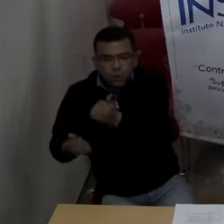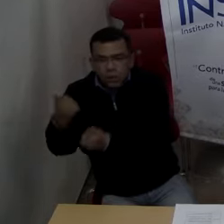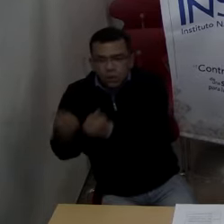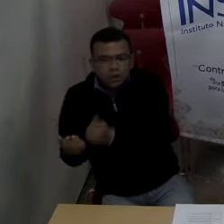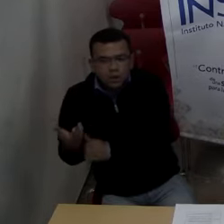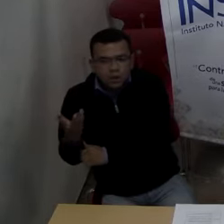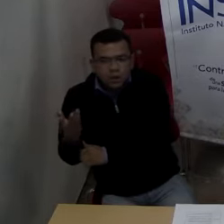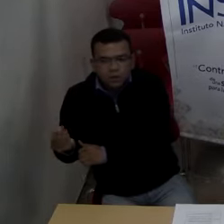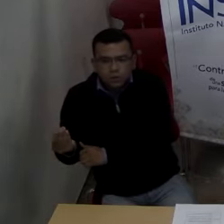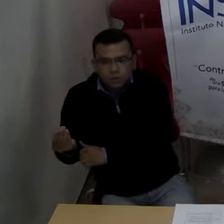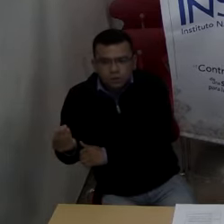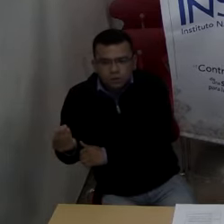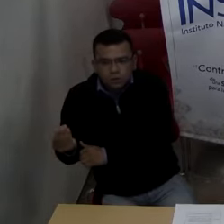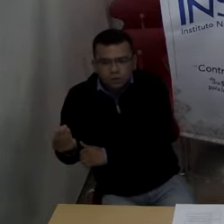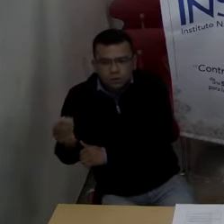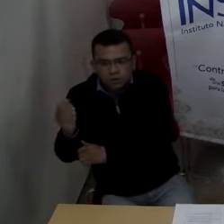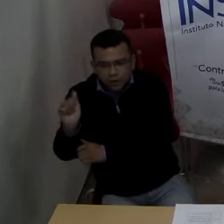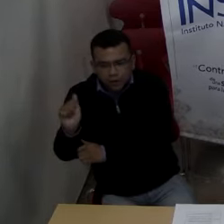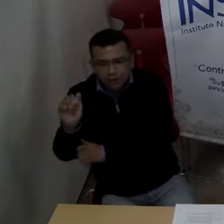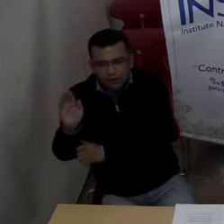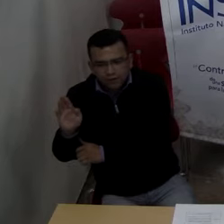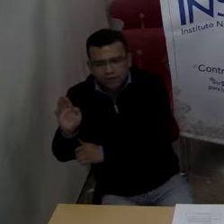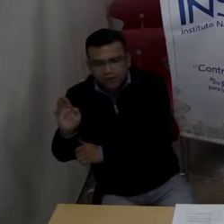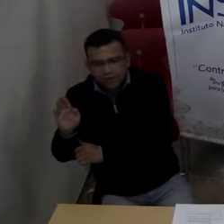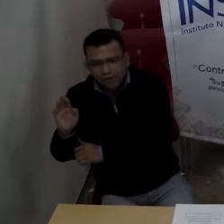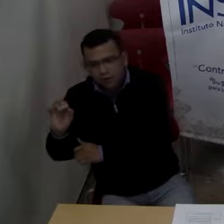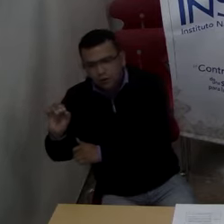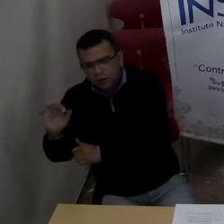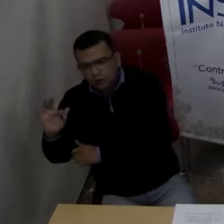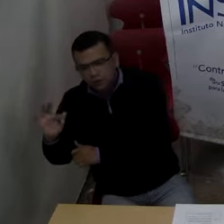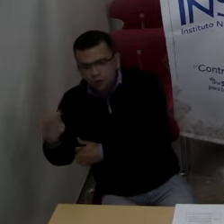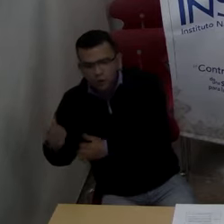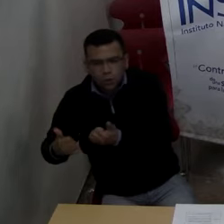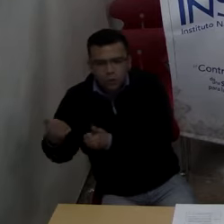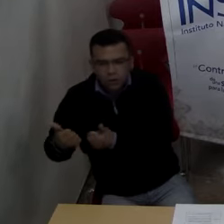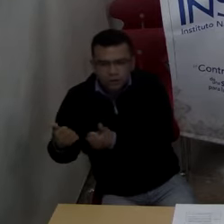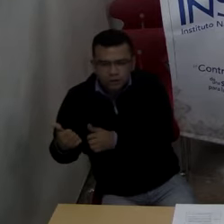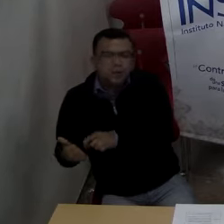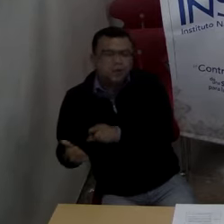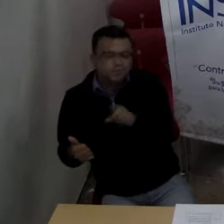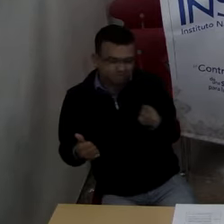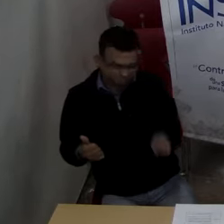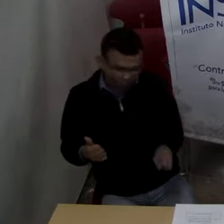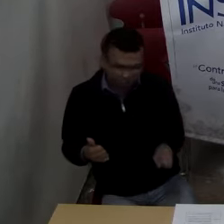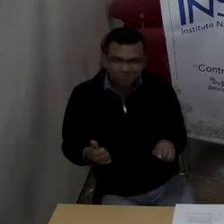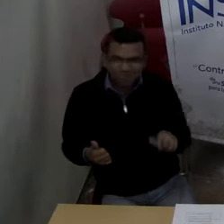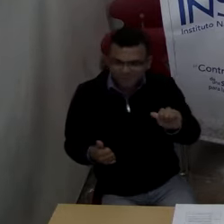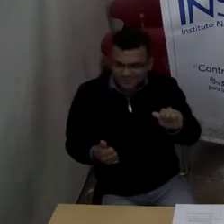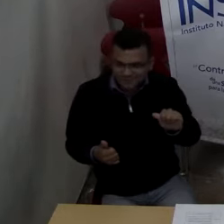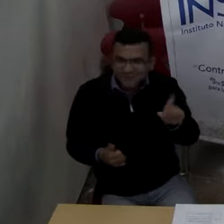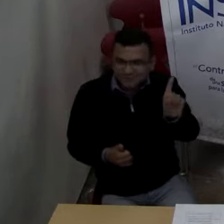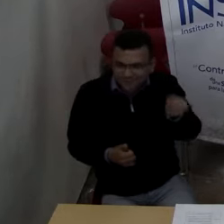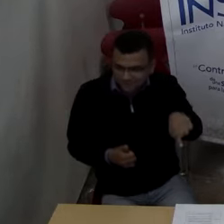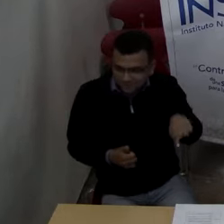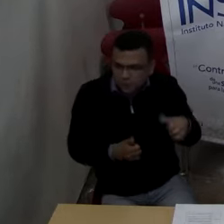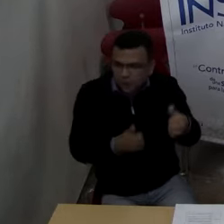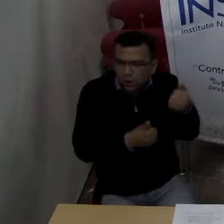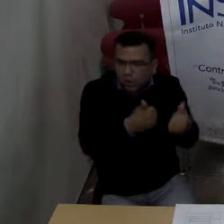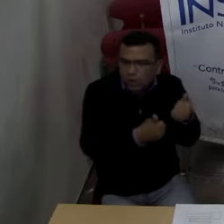Durante el embarazo nos debemos proteger del contacto, por ejemplo, con personas enfermas